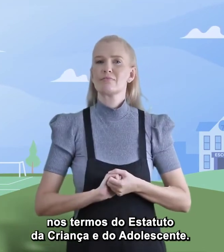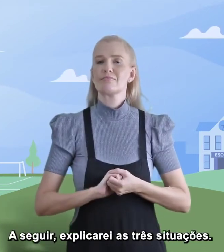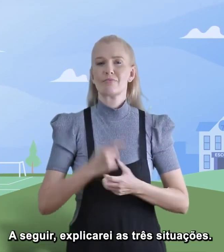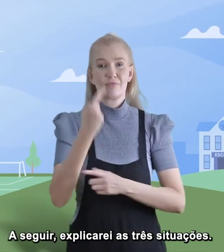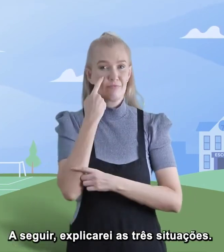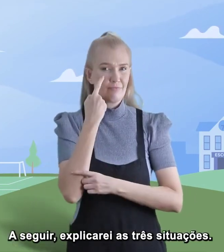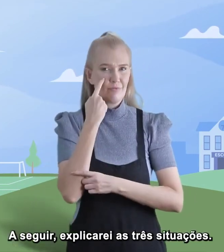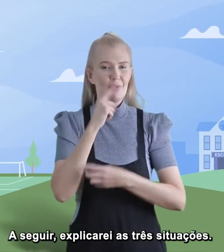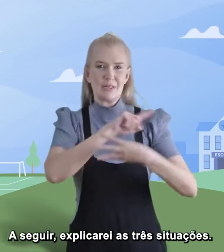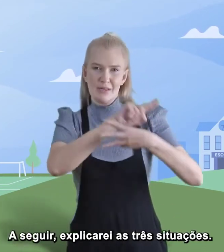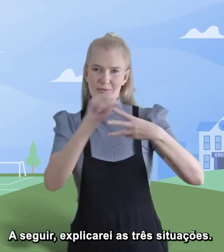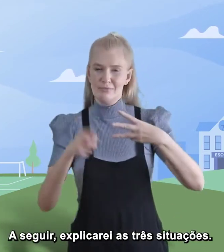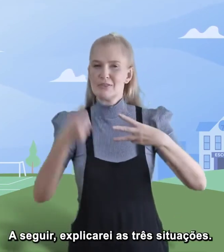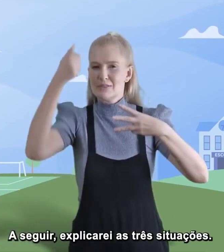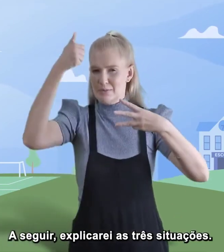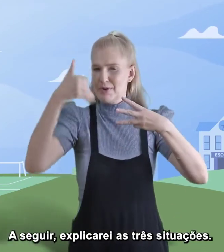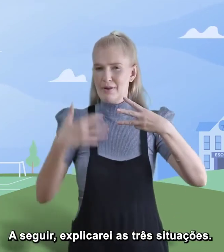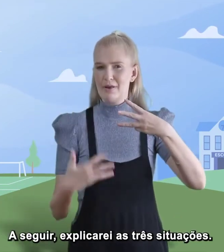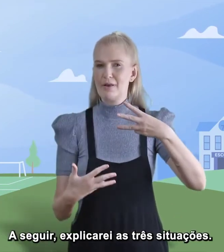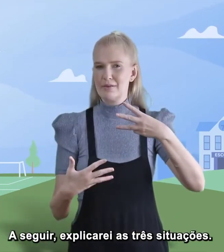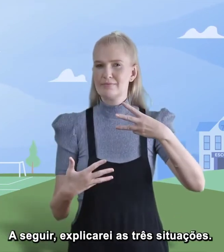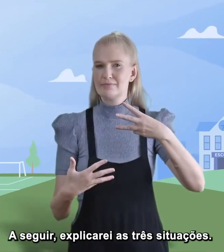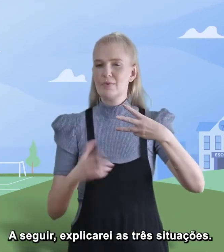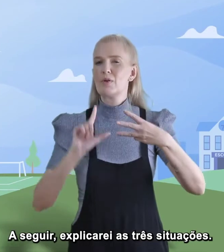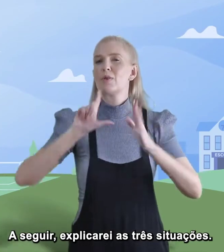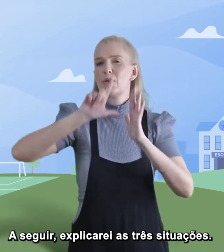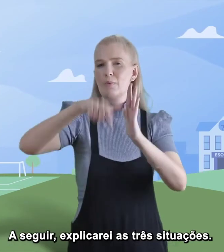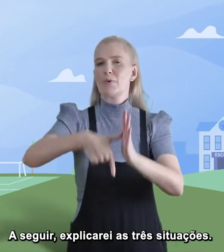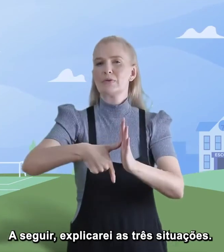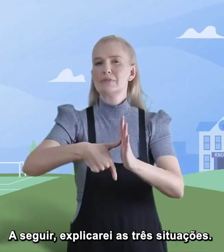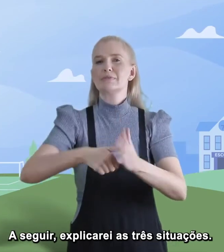A seguir, explicarei as três situações.